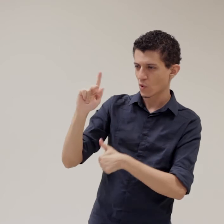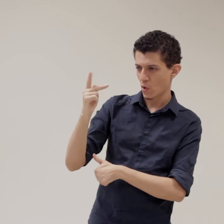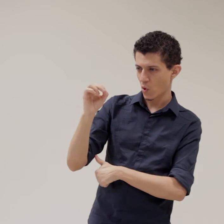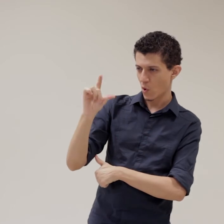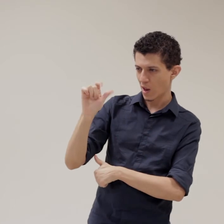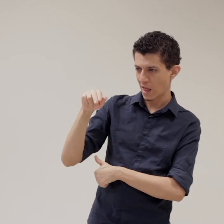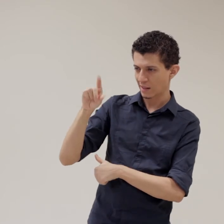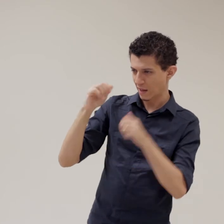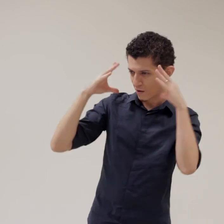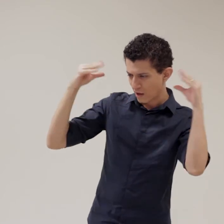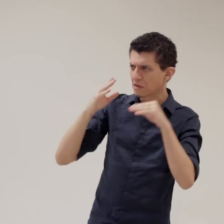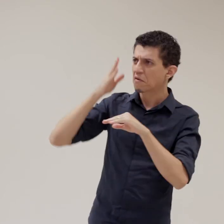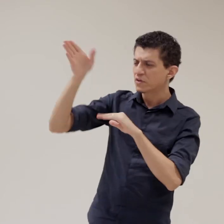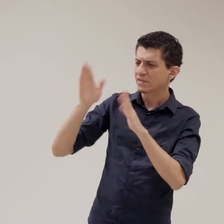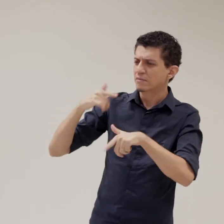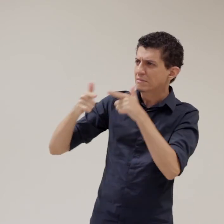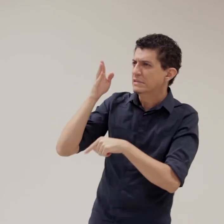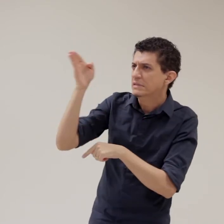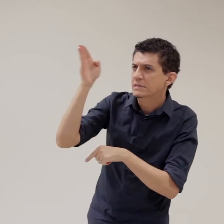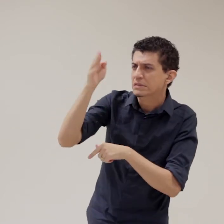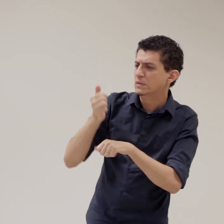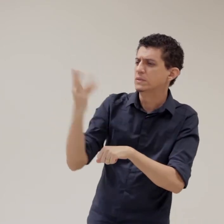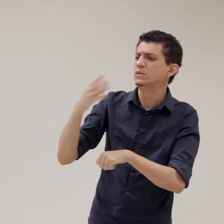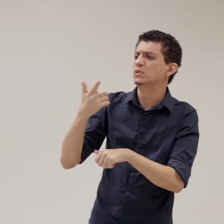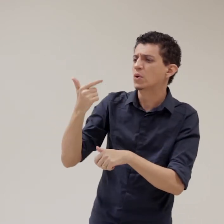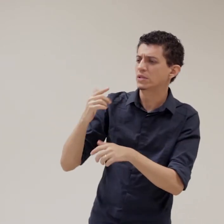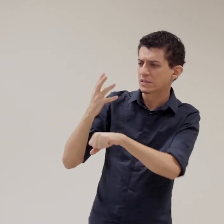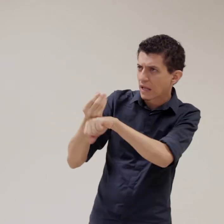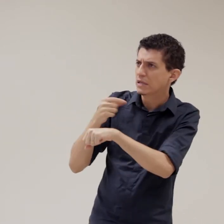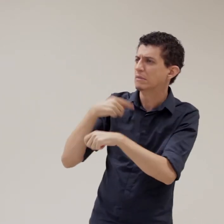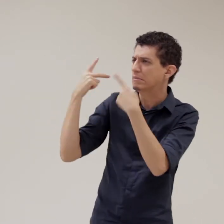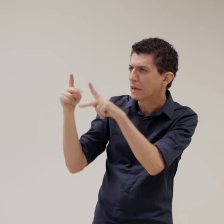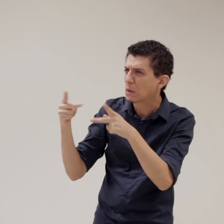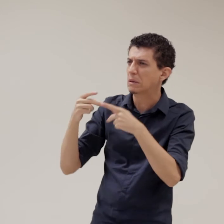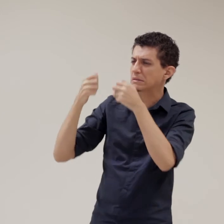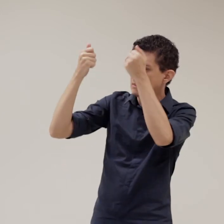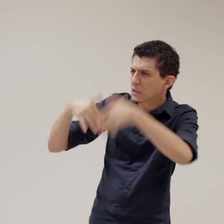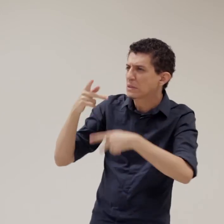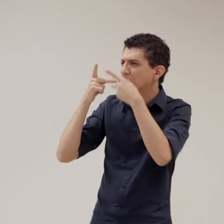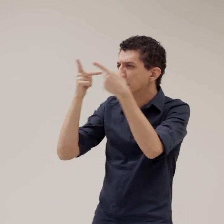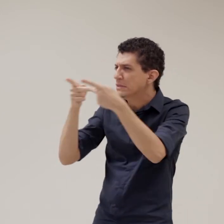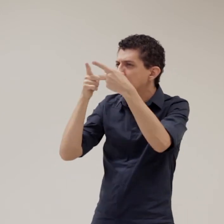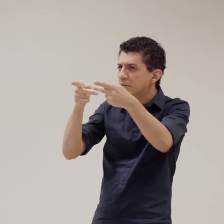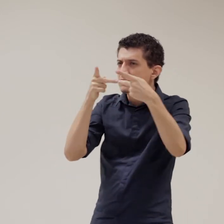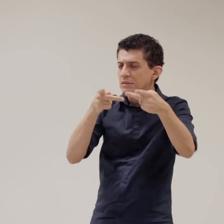na Jordânia, conta. Além de instrutor de Libras há 18 anos, Rainer ministra palestras sobre a inclusão da pessoa